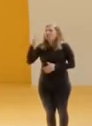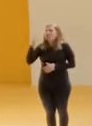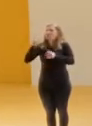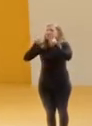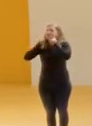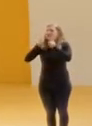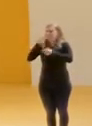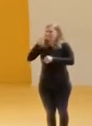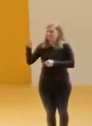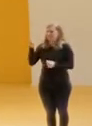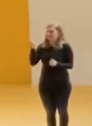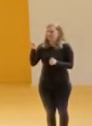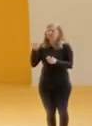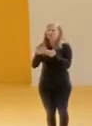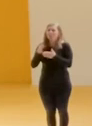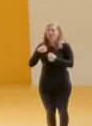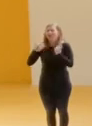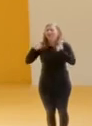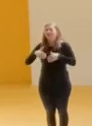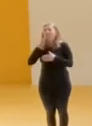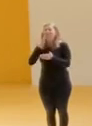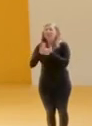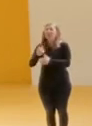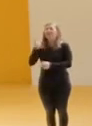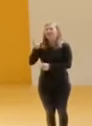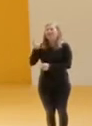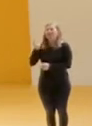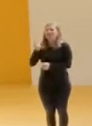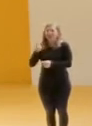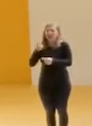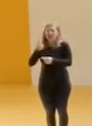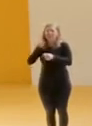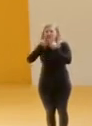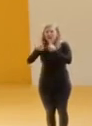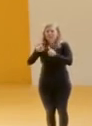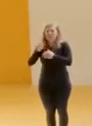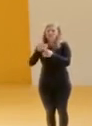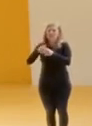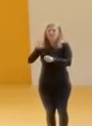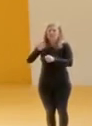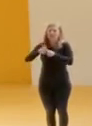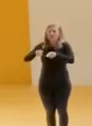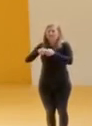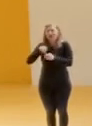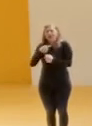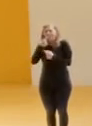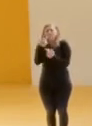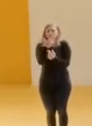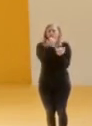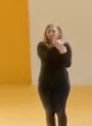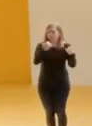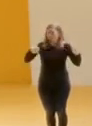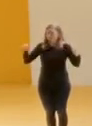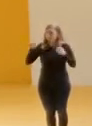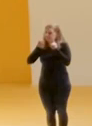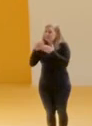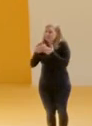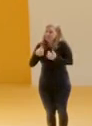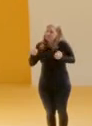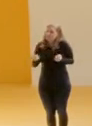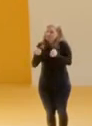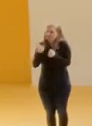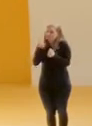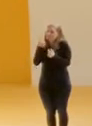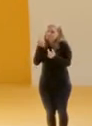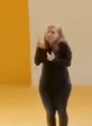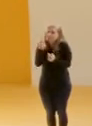prawdy o pieniądzu ponieważ nie chciałem mówić tylko o jednej Przez te pół godziny to stwierdziłem że powiem o trzech różnych więc postaram się zrobić takie